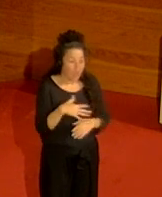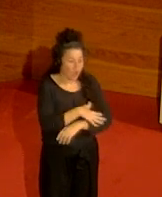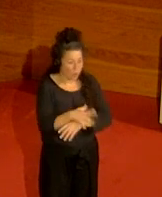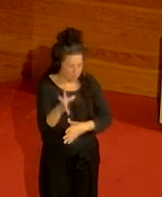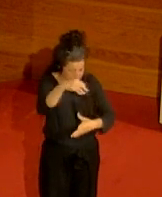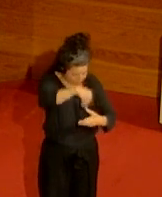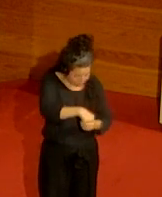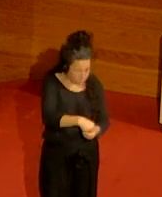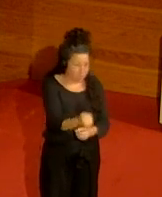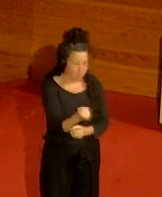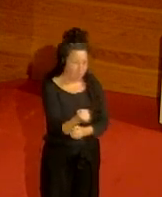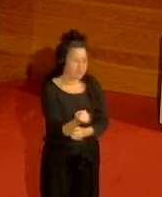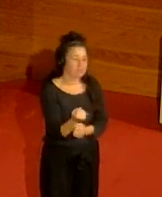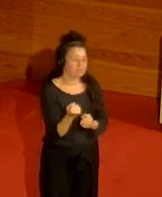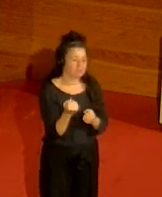poder